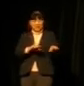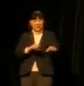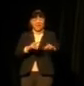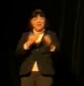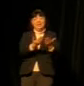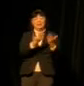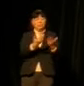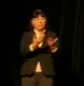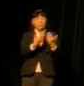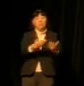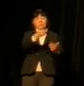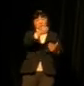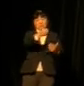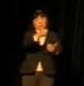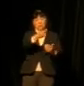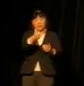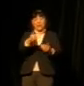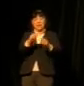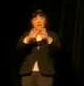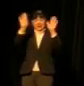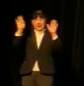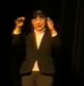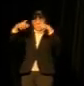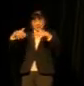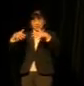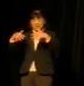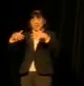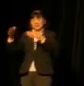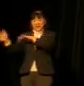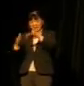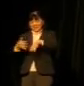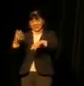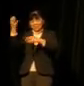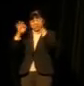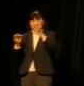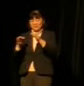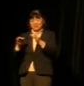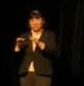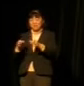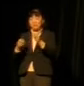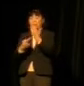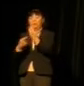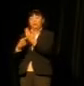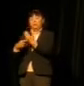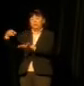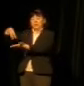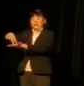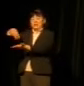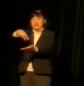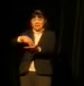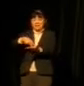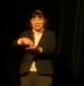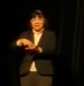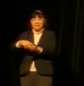それぞれね、晴れの日、雨の日、風の日、雪の日もね、それぞれ要所要所に立って立証指導と言いますけども、交通指導を